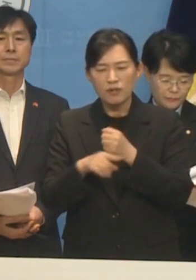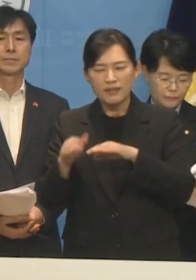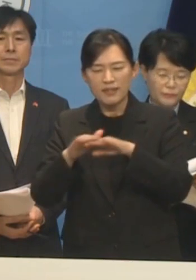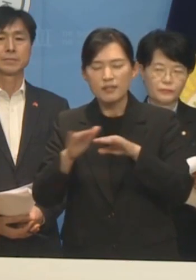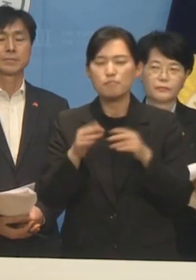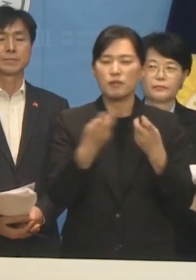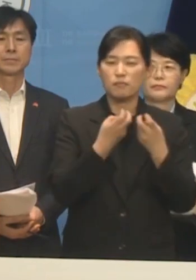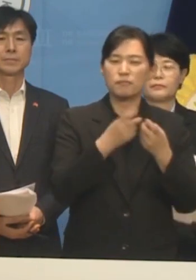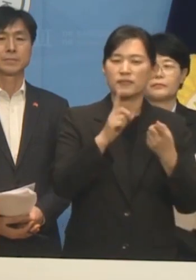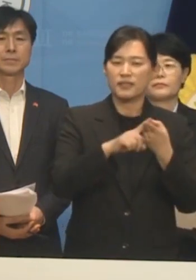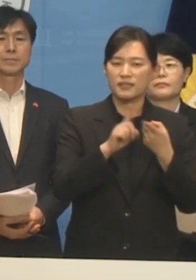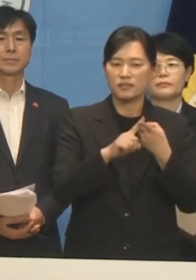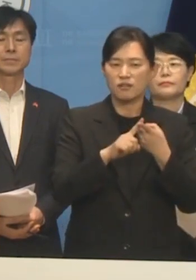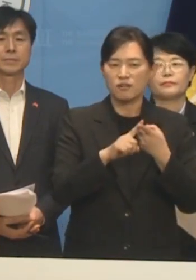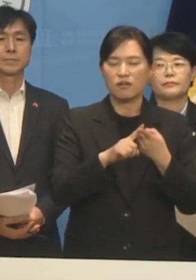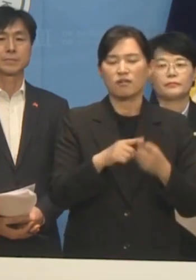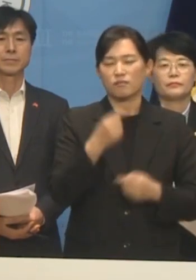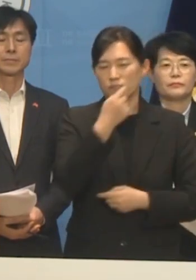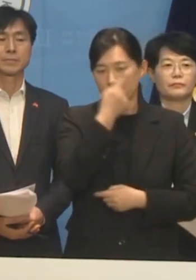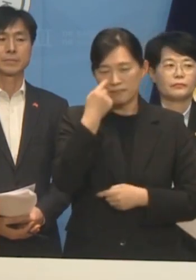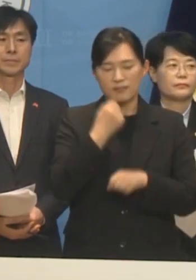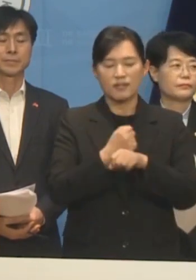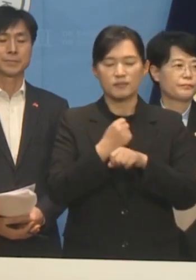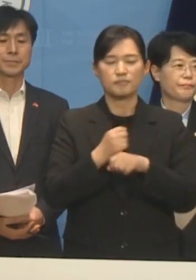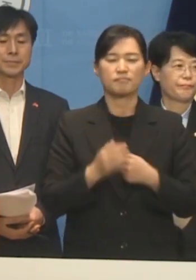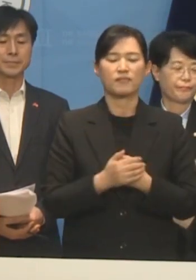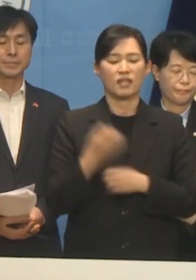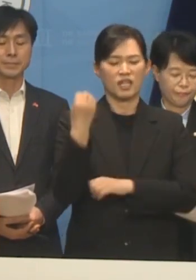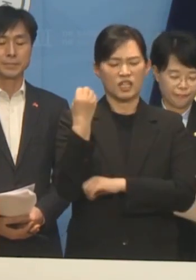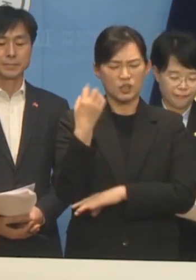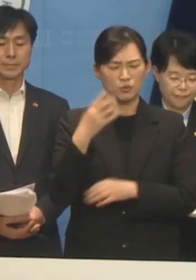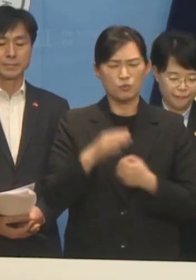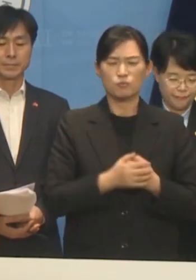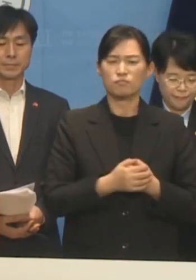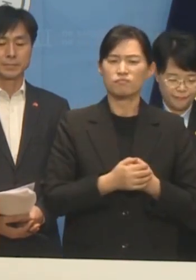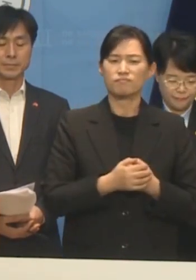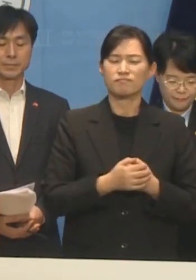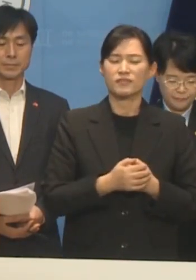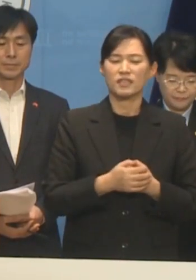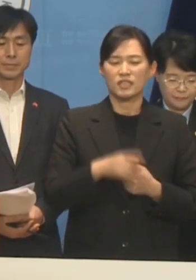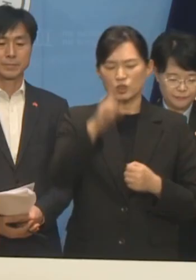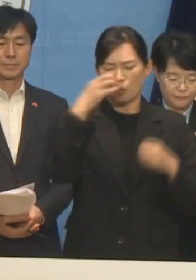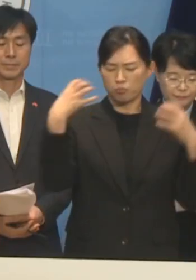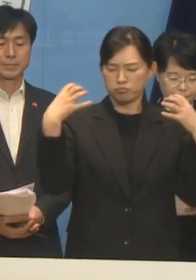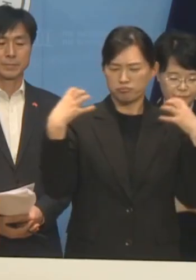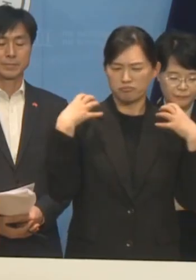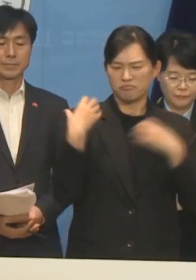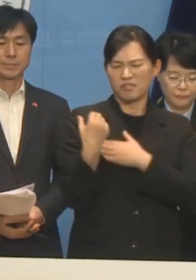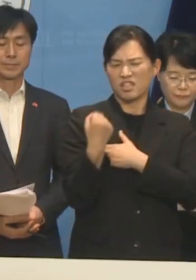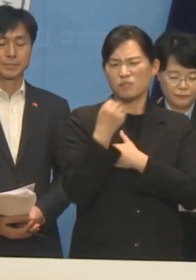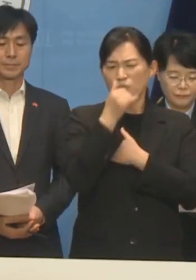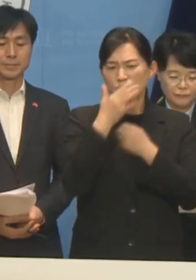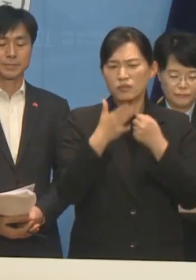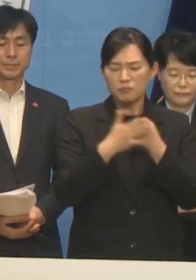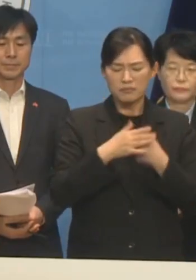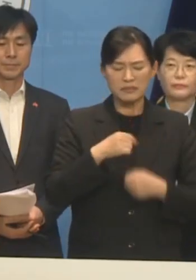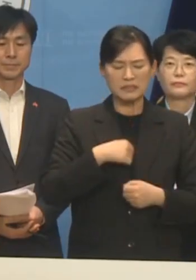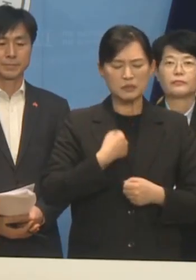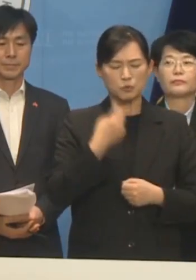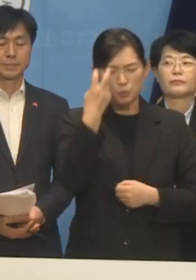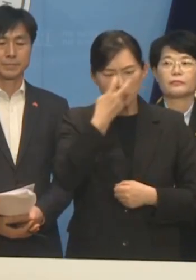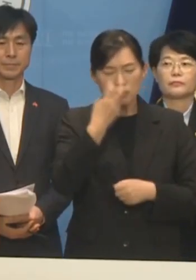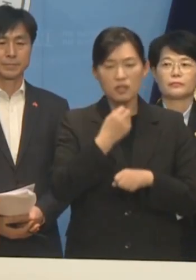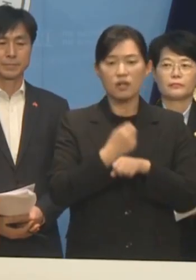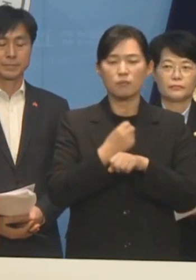과정의 적절성을 규명하도록 하였습니다. 기존의 재난조사는 정부의 영향력 아래 놓여있는 자체조사